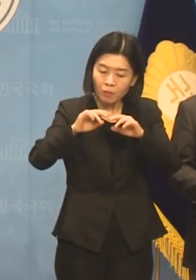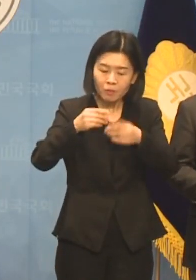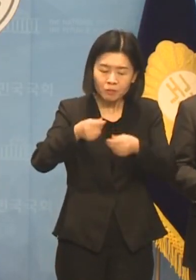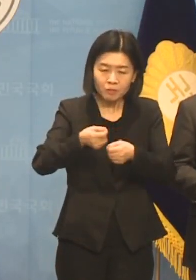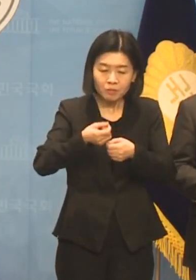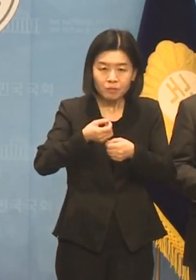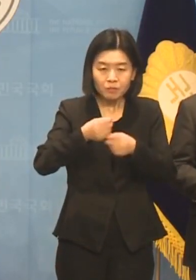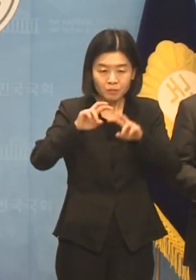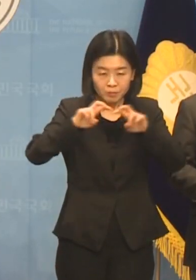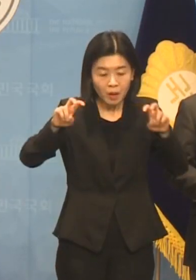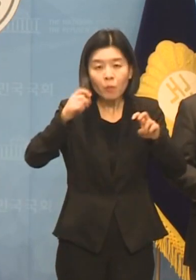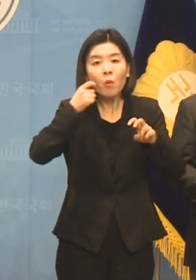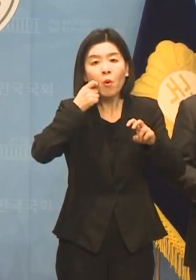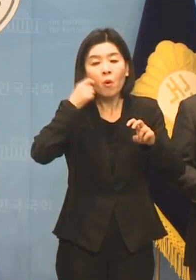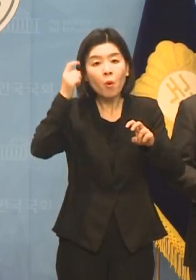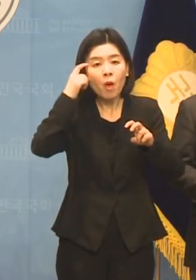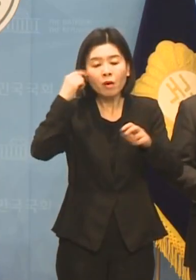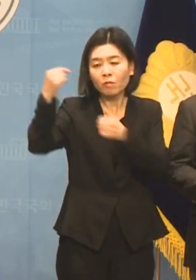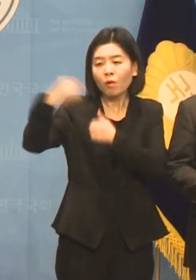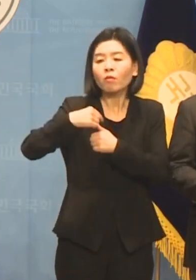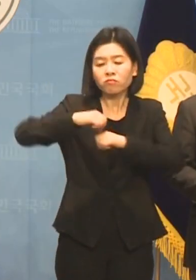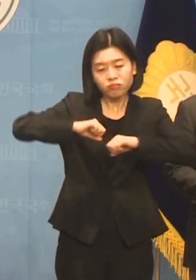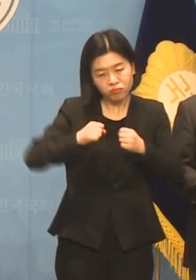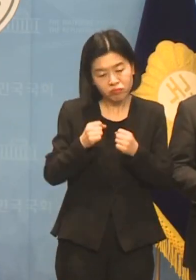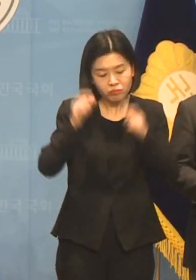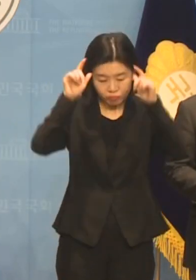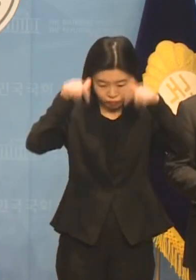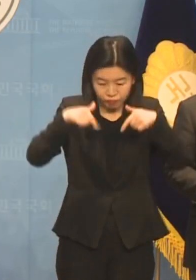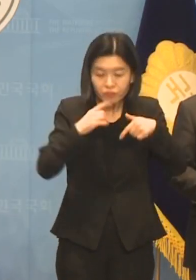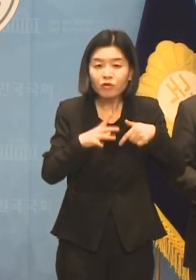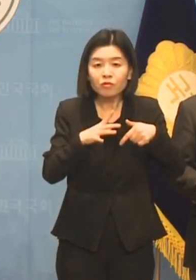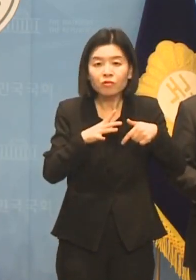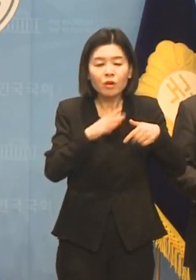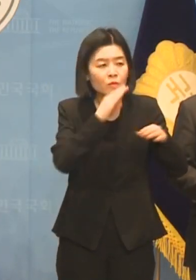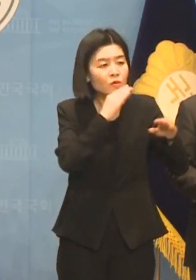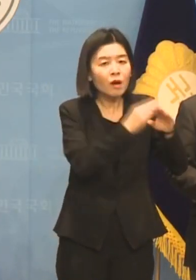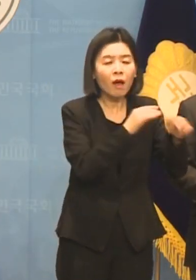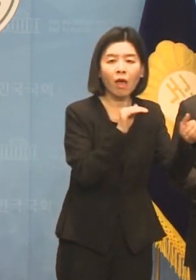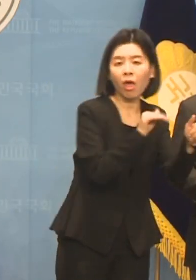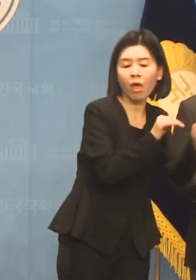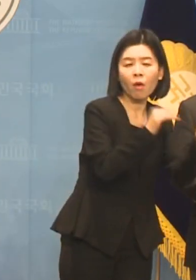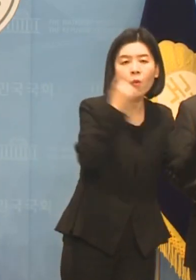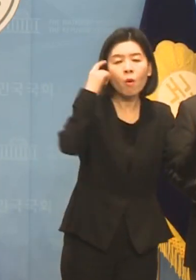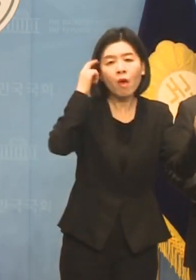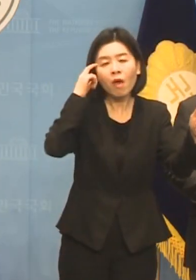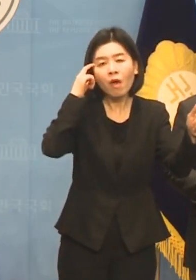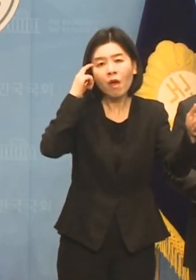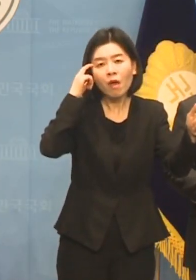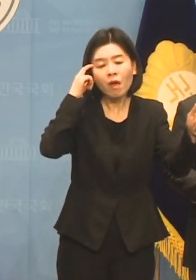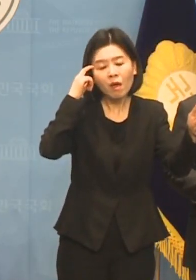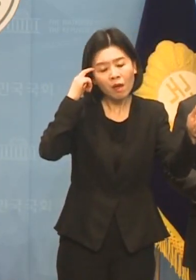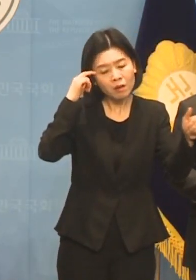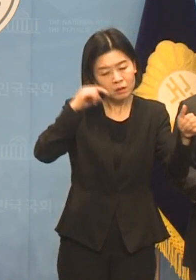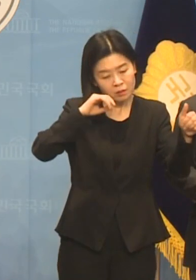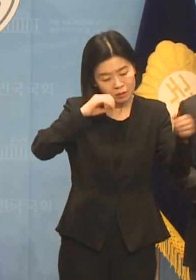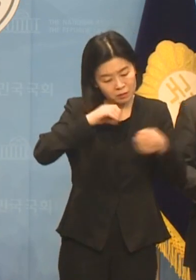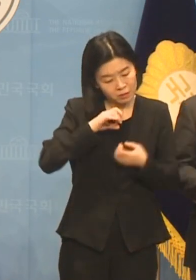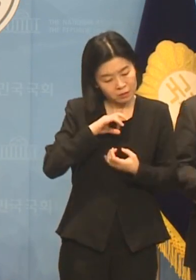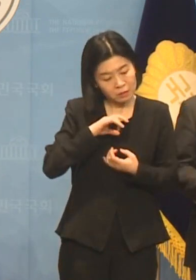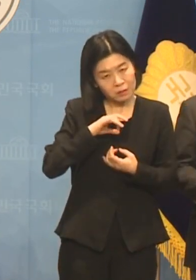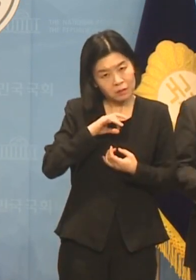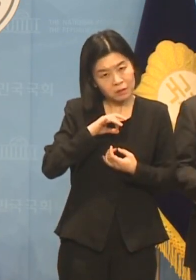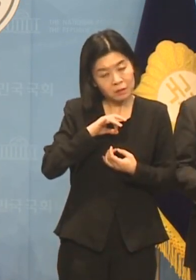수밖에 없었지만 왜 굳이 이렇게까지 북한을 자극해야 하지? 라는 의문을 가졌고 계엄이